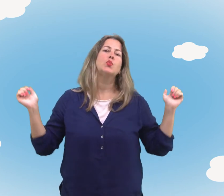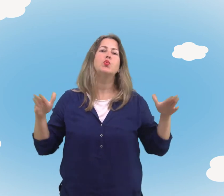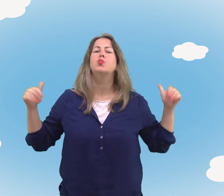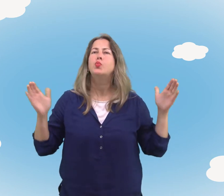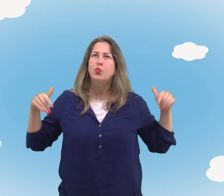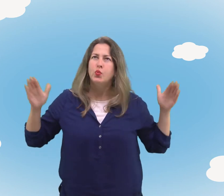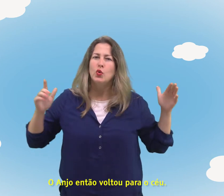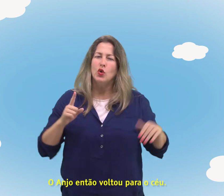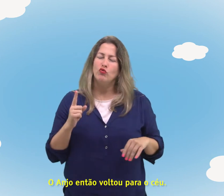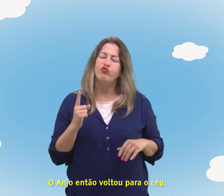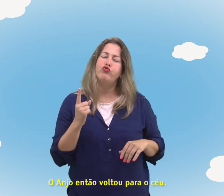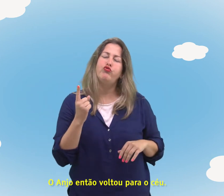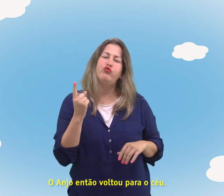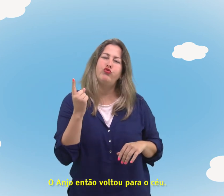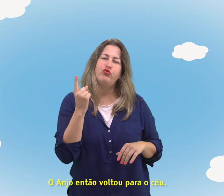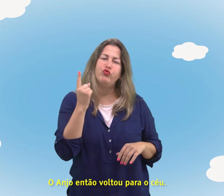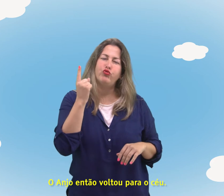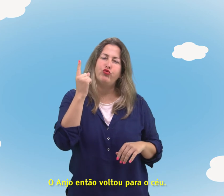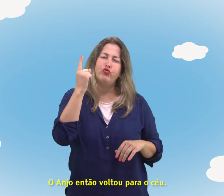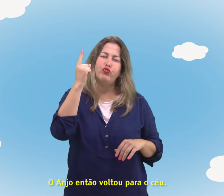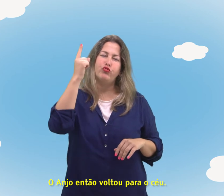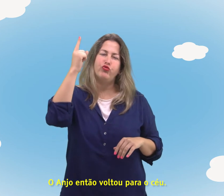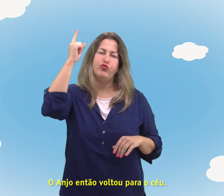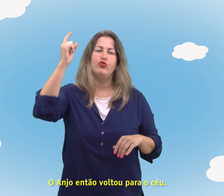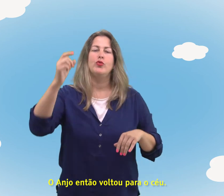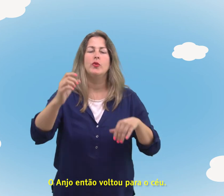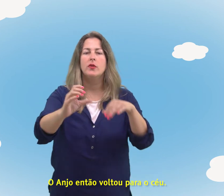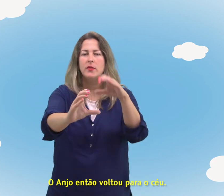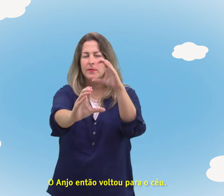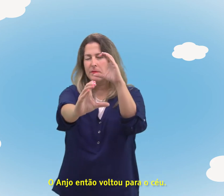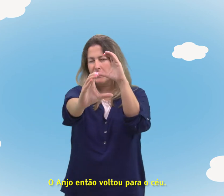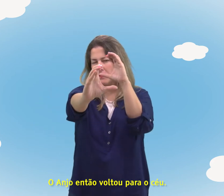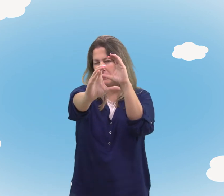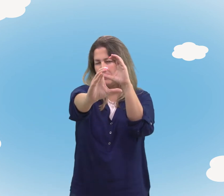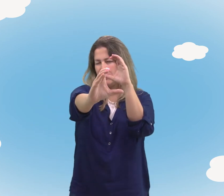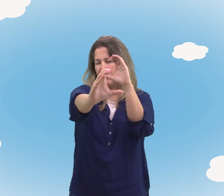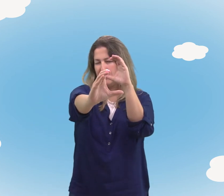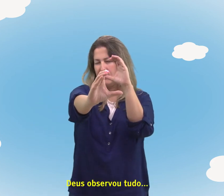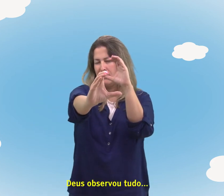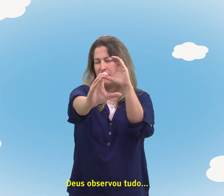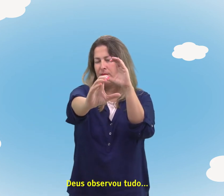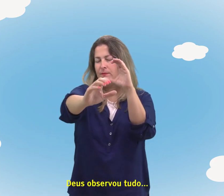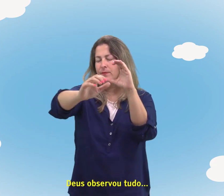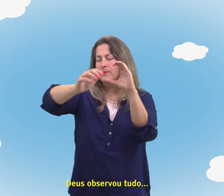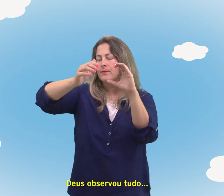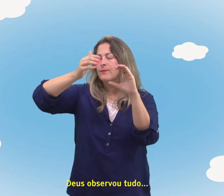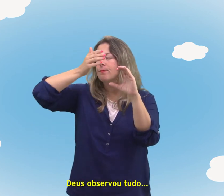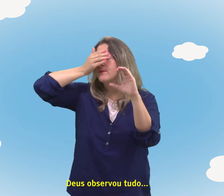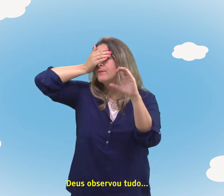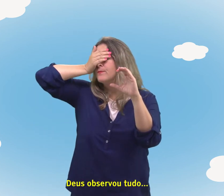o anjo então voltou lá para o céu e deus observou tudo